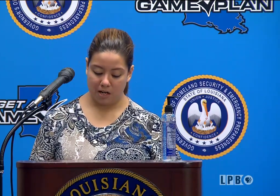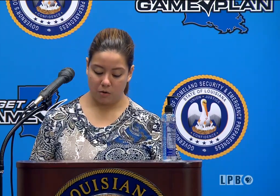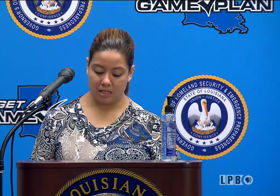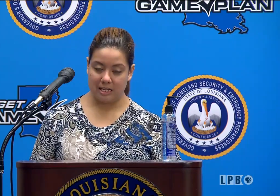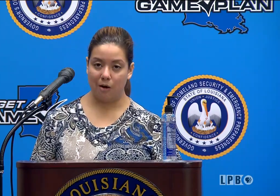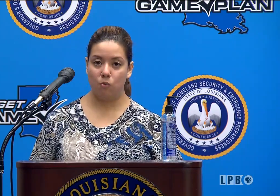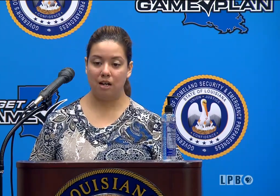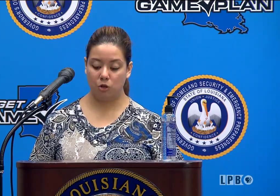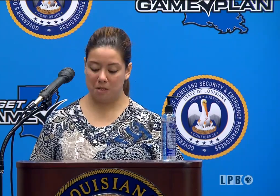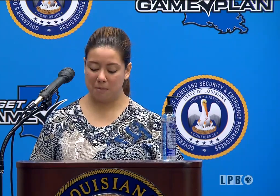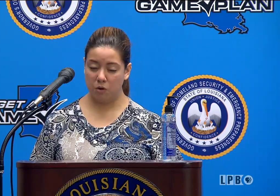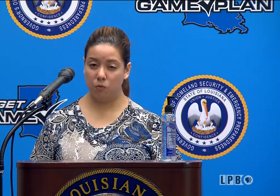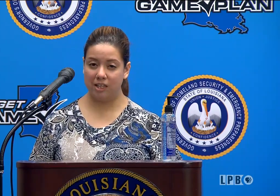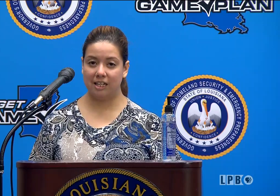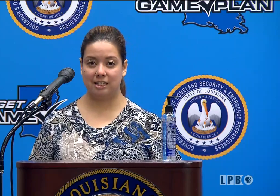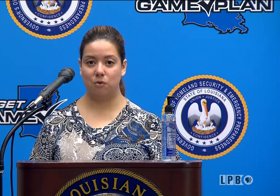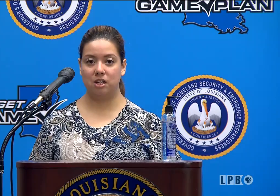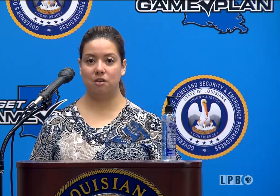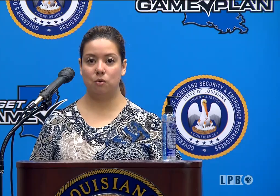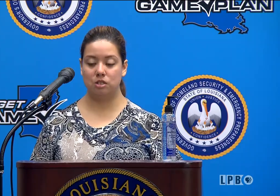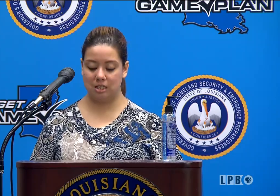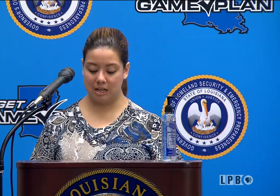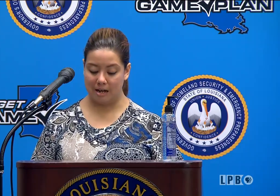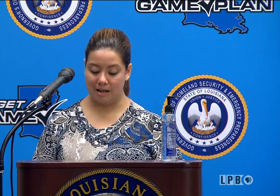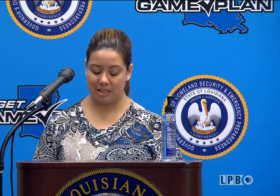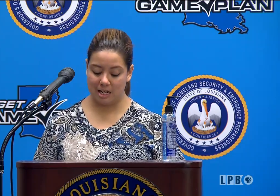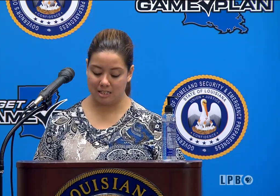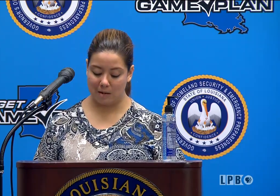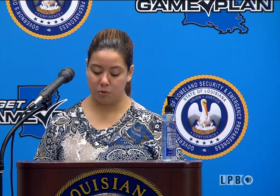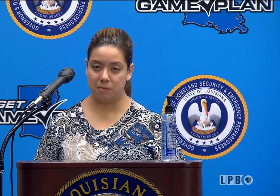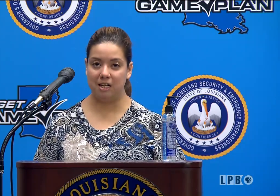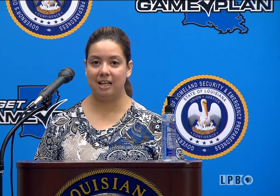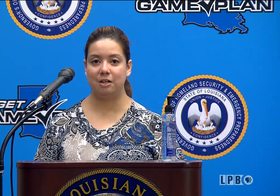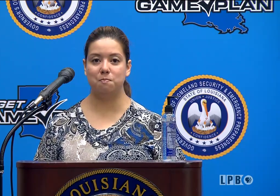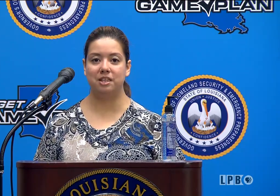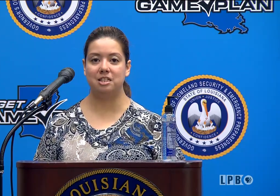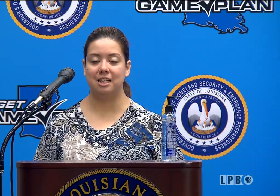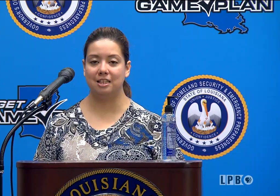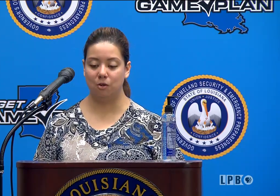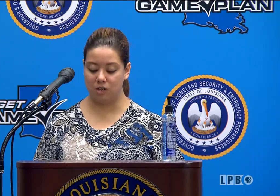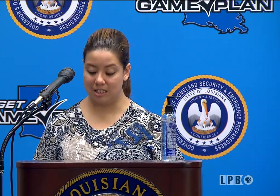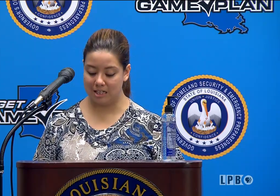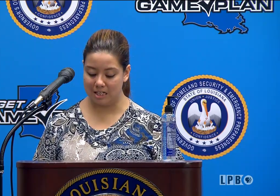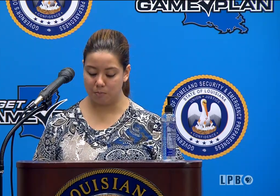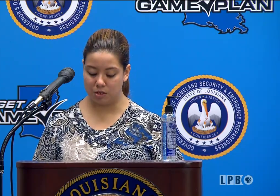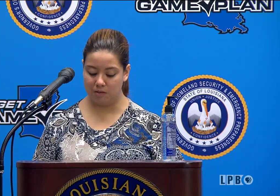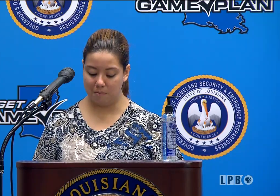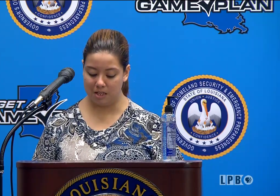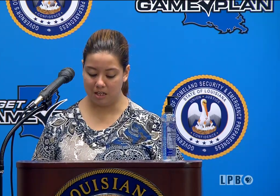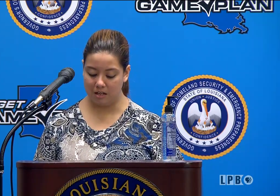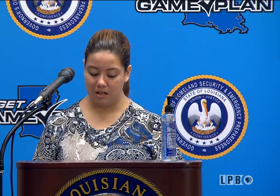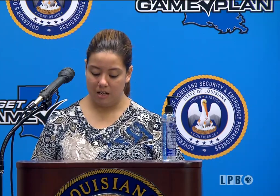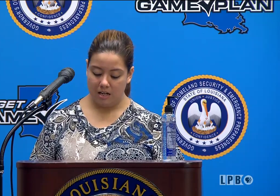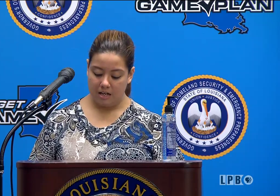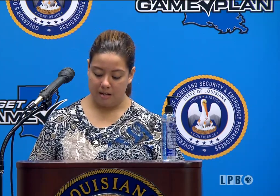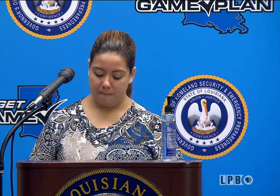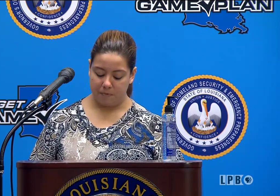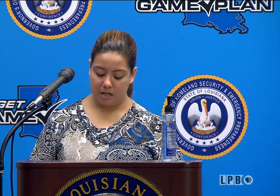Estamos esperando que sea una tormenta muy fuerte, categoría 2. Tiene hasta la posibilidad de convertirse en categoría 3